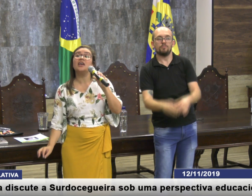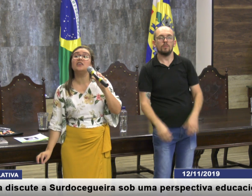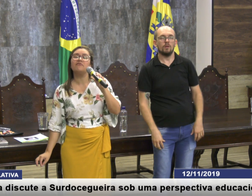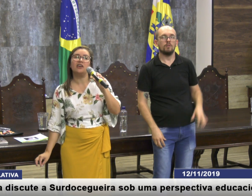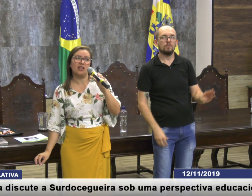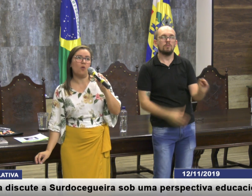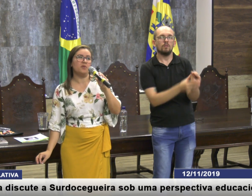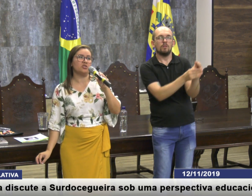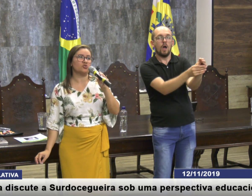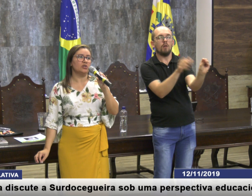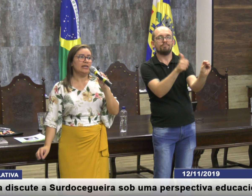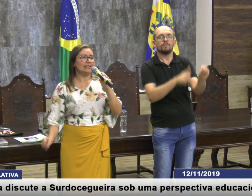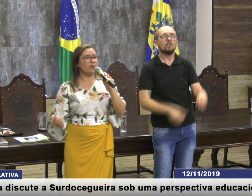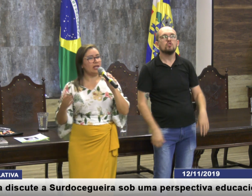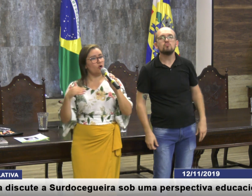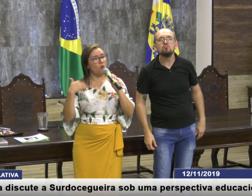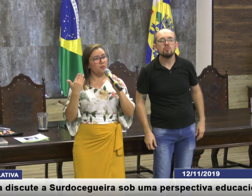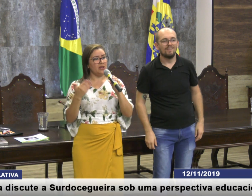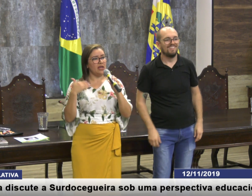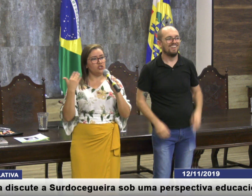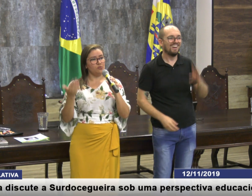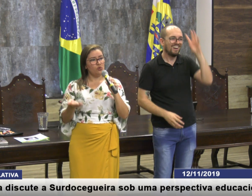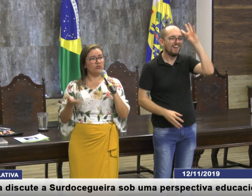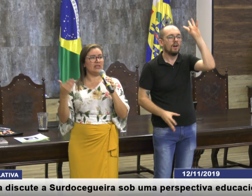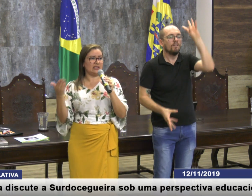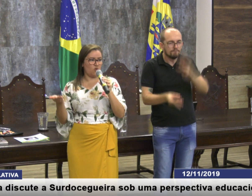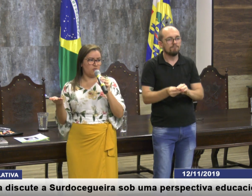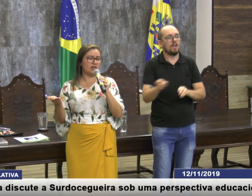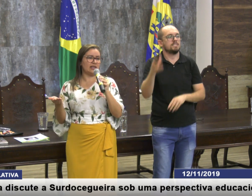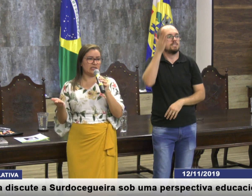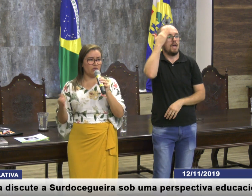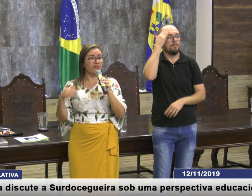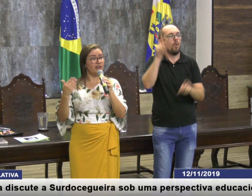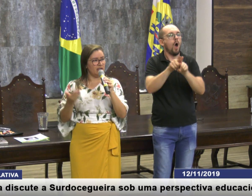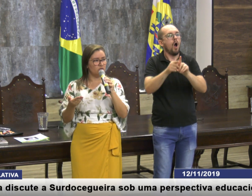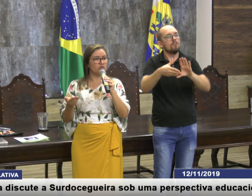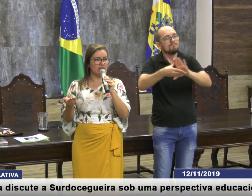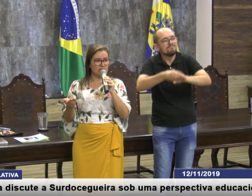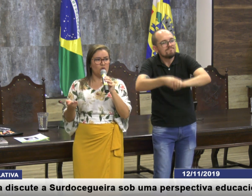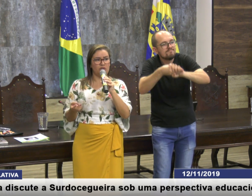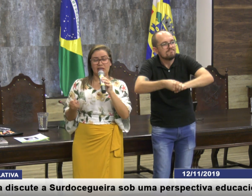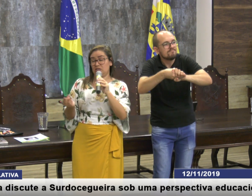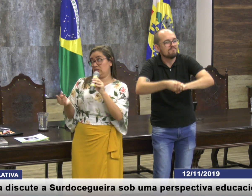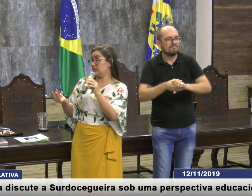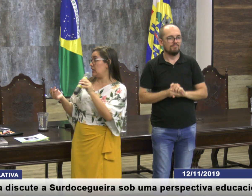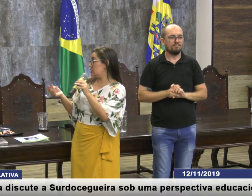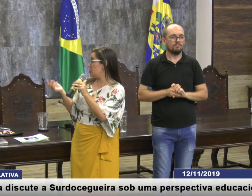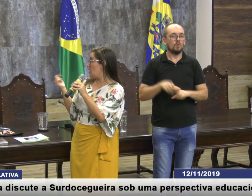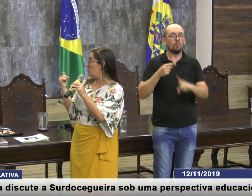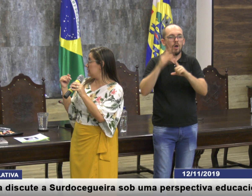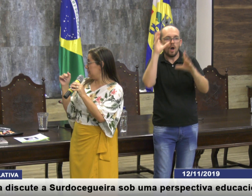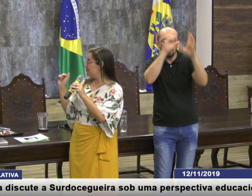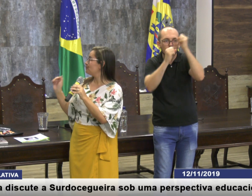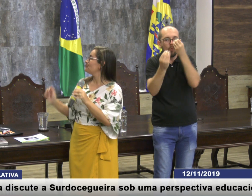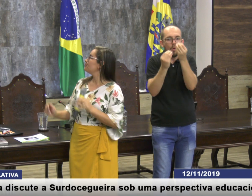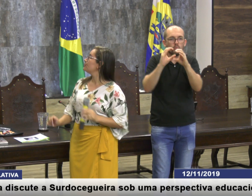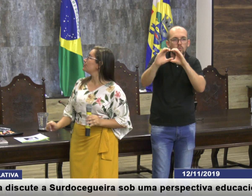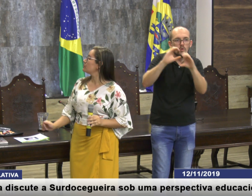que é ele que vai dar o beijo. Então, ele compreende muito dessa comunicação e faz uso dessa comunicação em sala de aula,